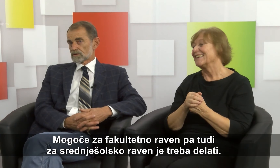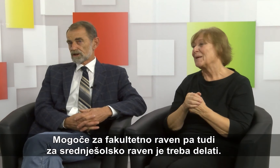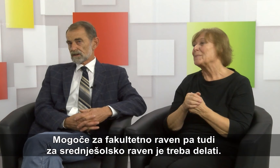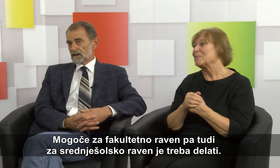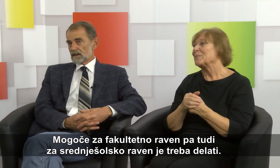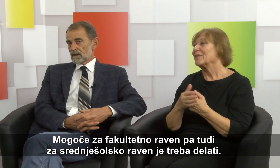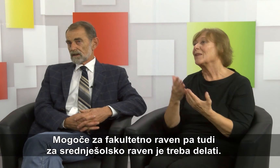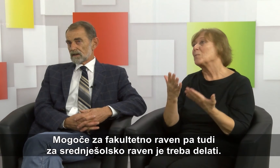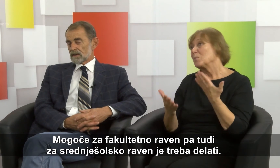Mogoče, ne?